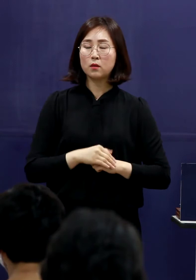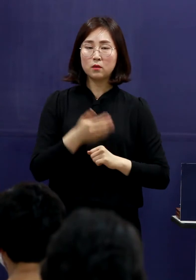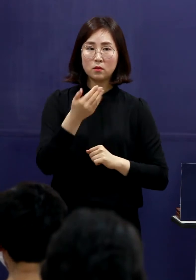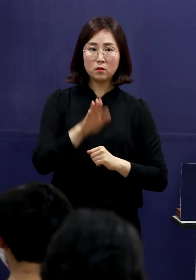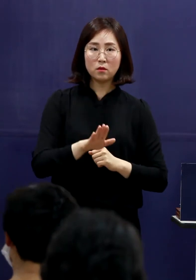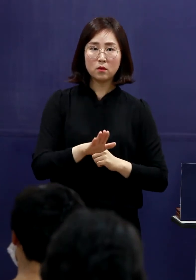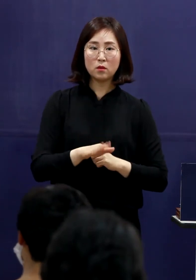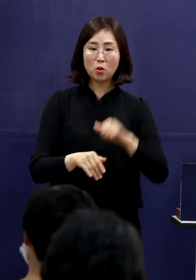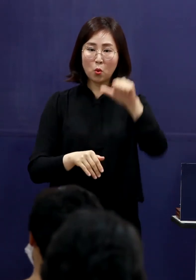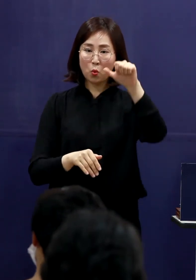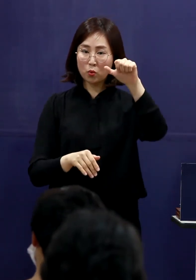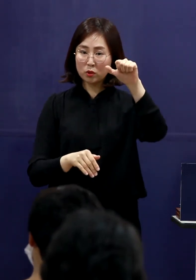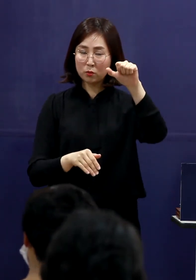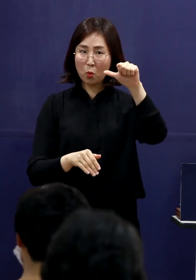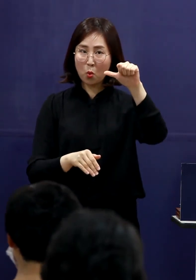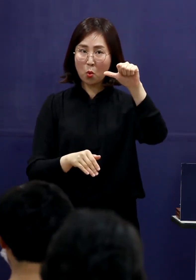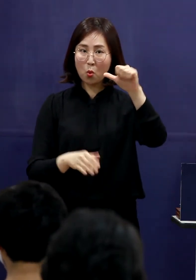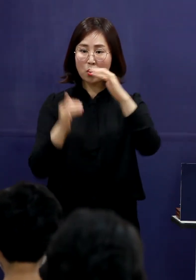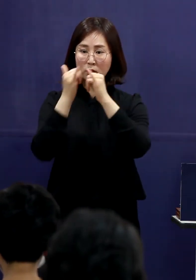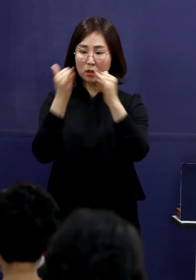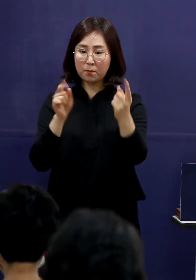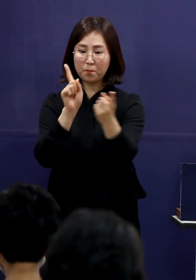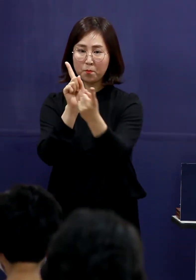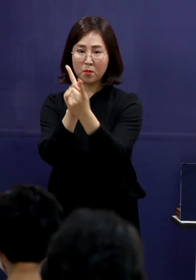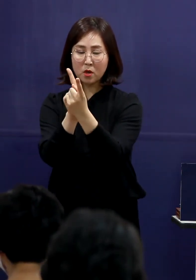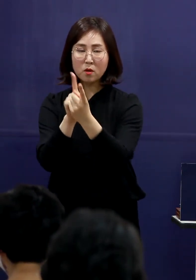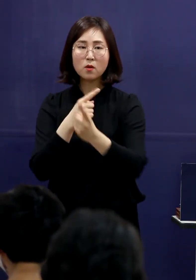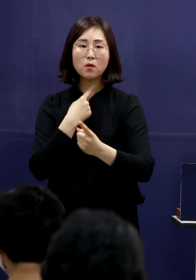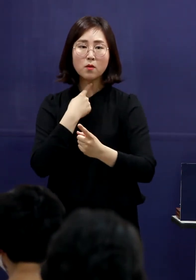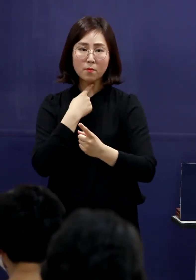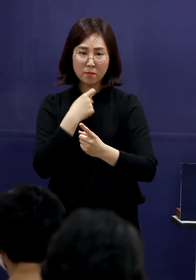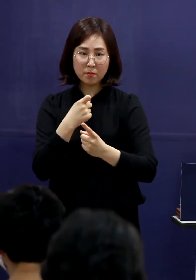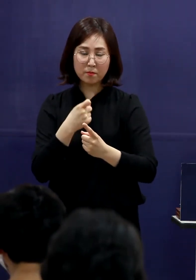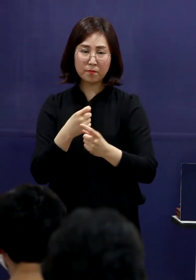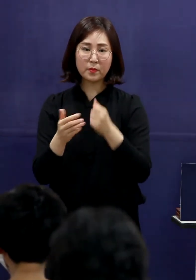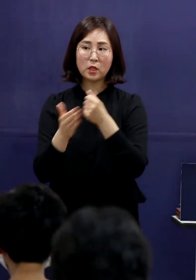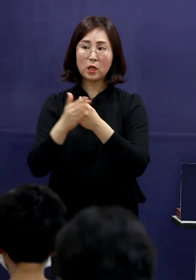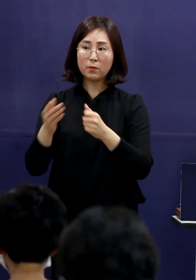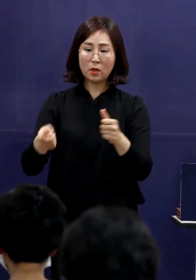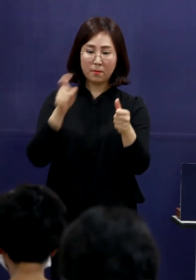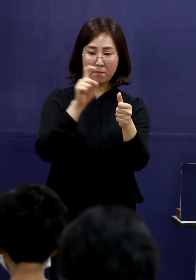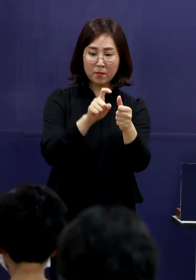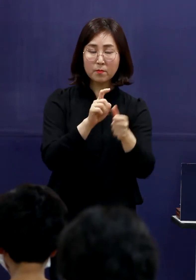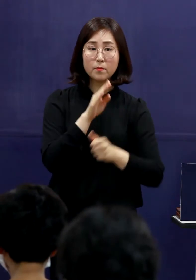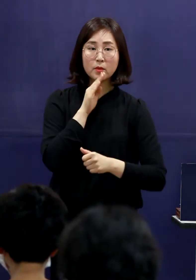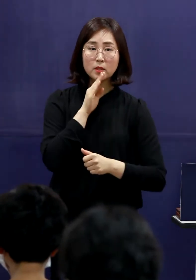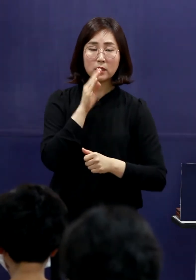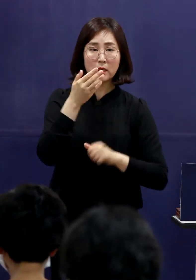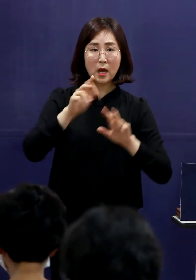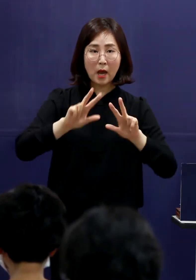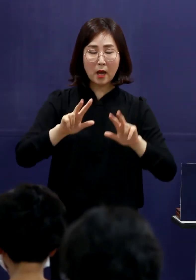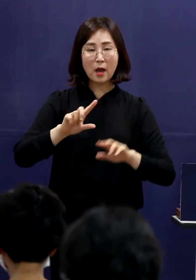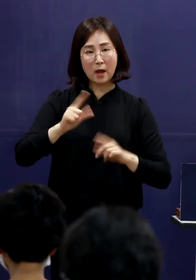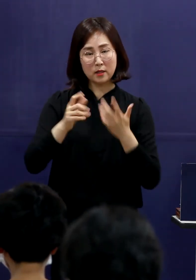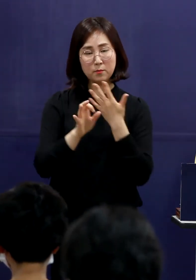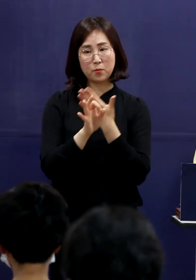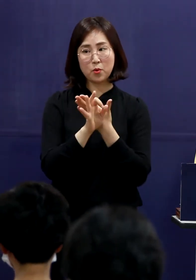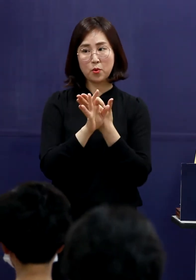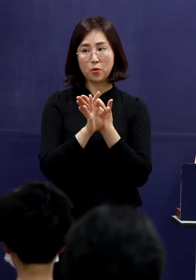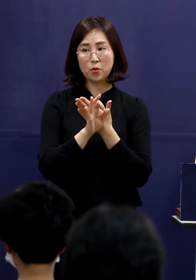확진자와 접촉해서 이제 감염이 된 것인지 아니면 14일 교회 기도원을 방문해서